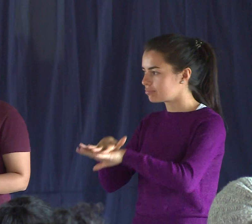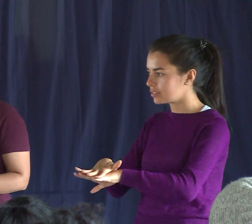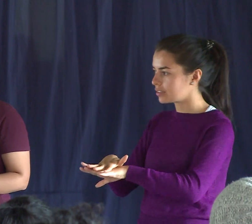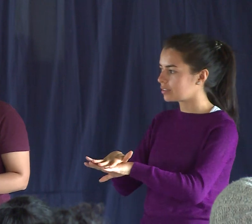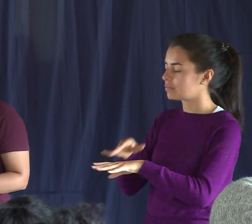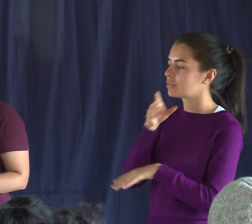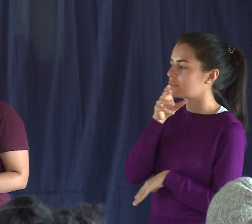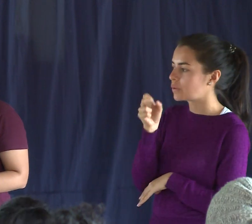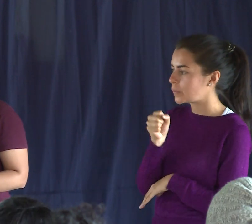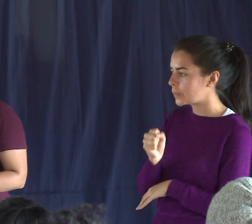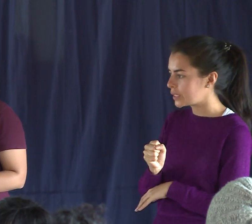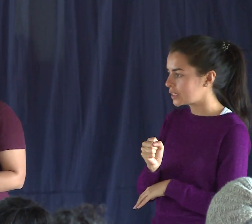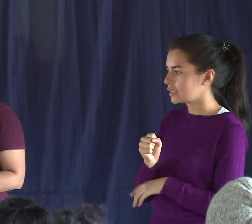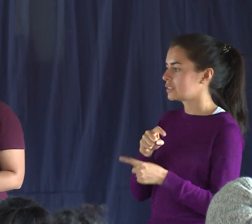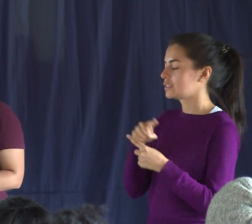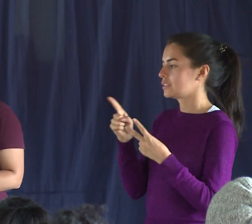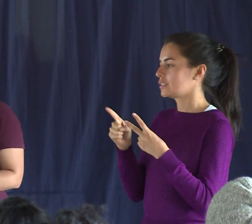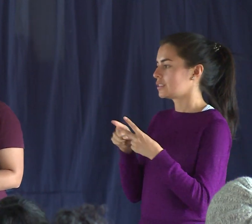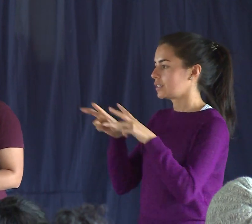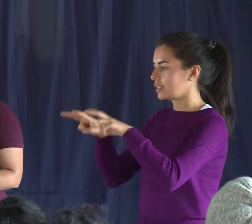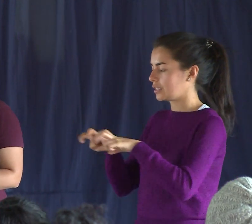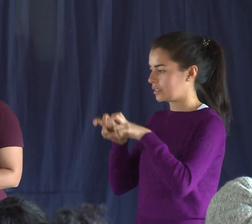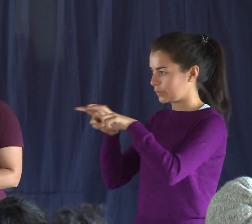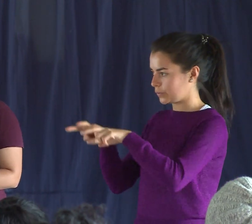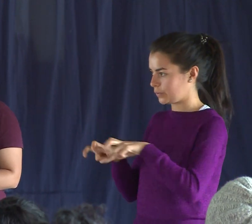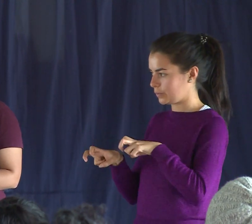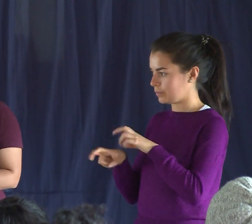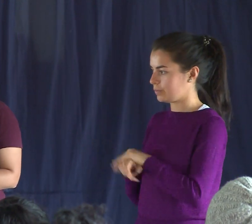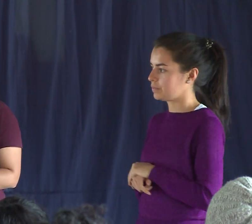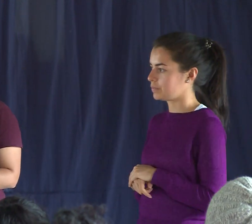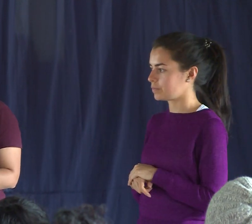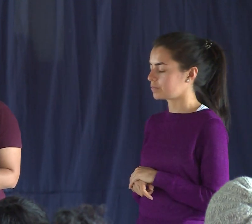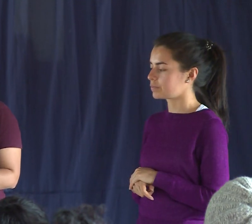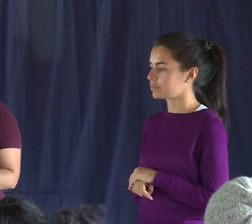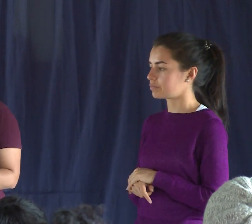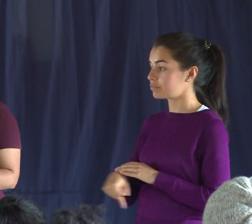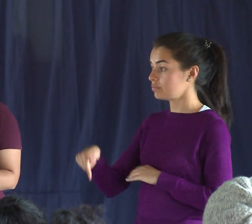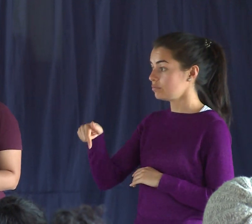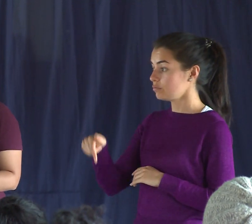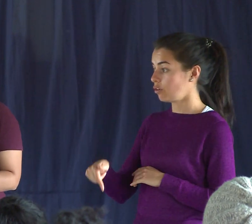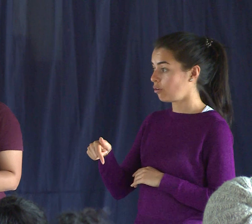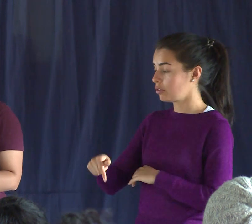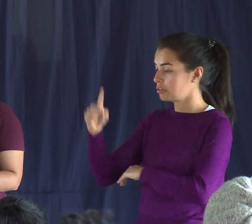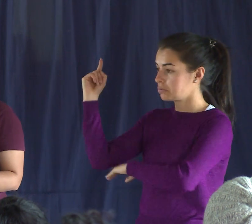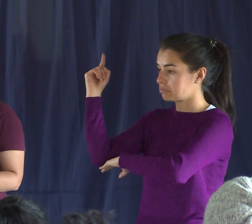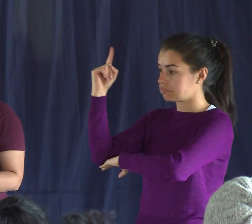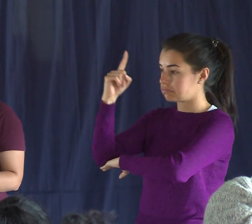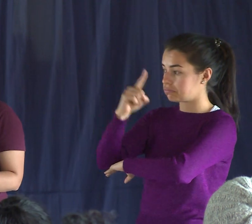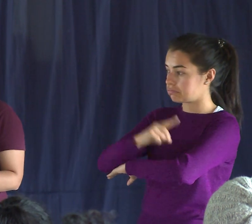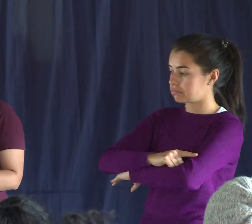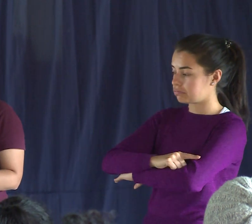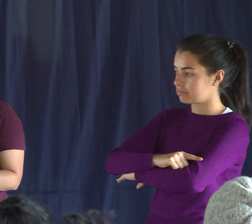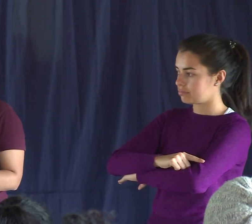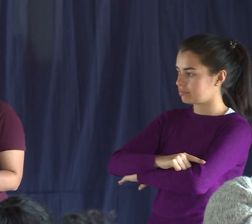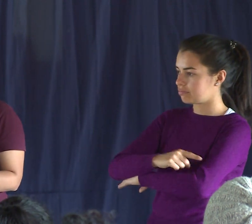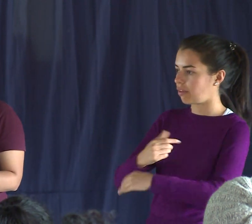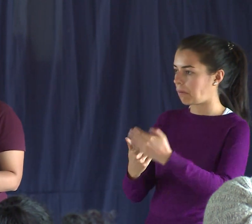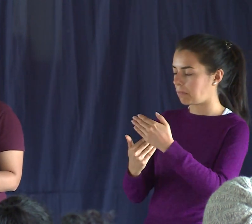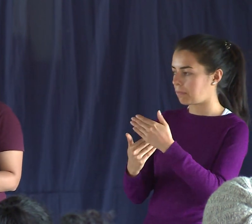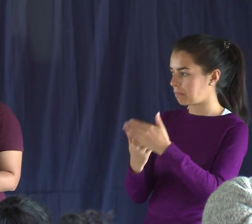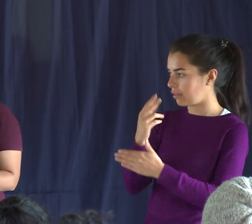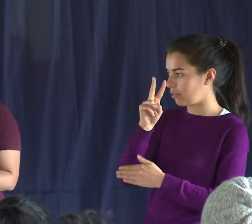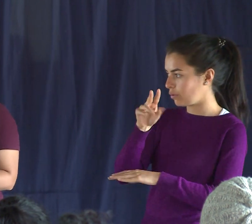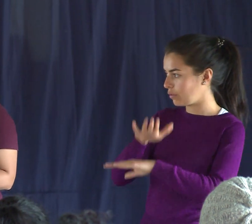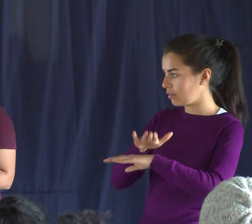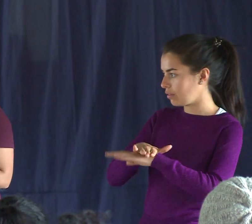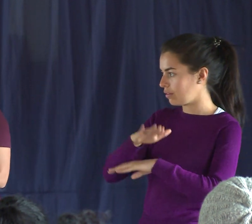el envejecimiento y la agricultura ecológica. En esta jornada, que se desarrollará hasta las 6 de la tarde, tendrán lugar las